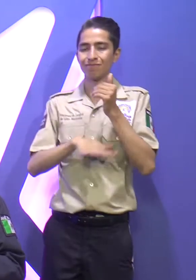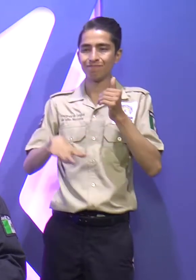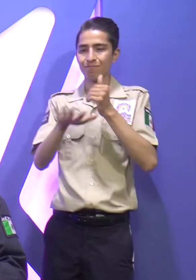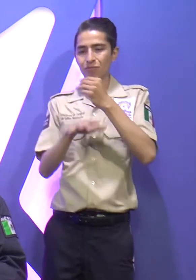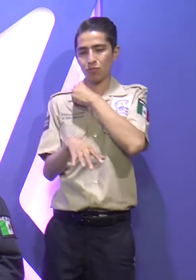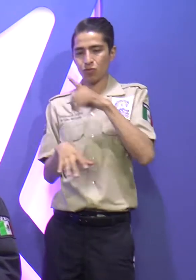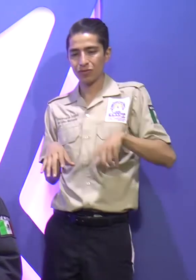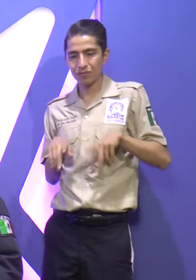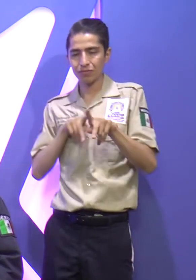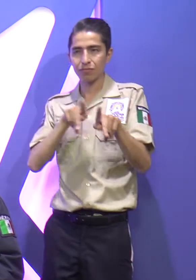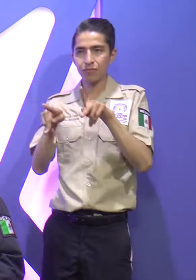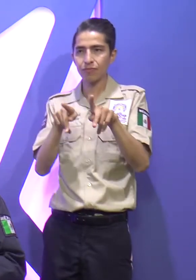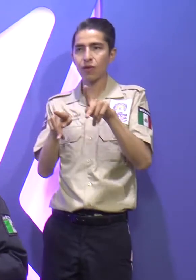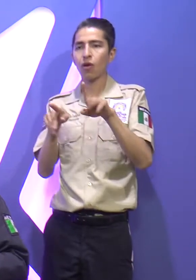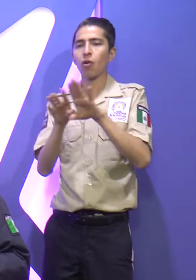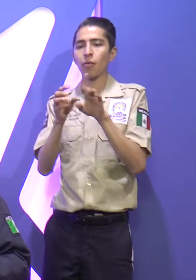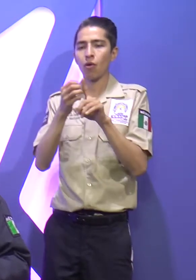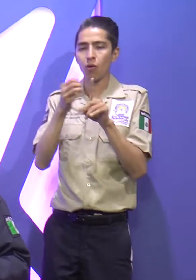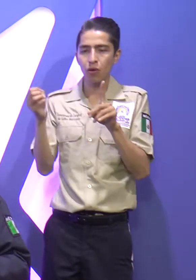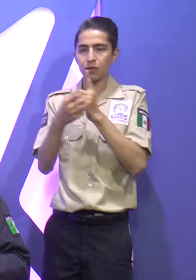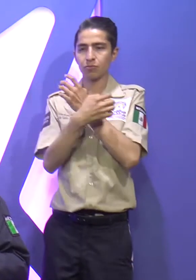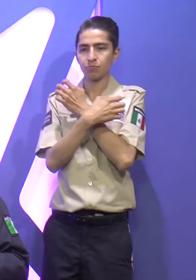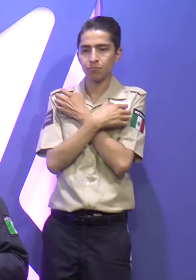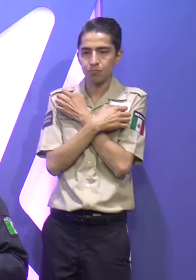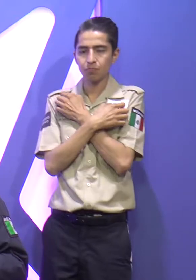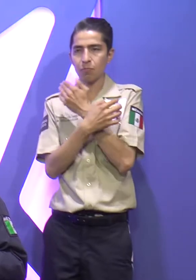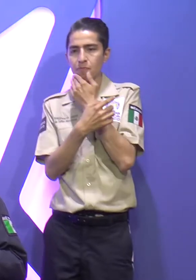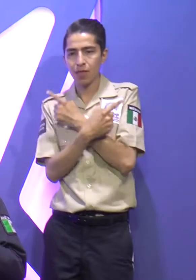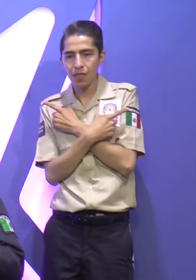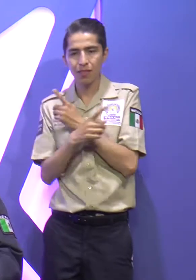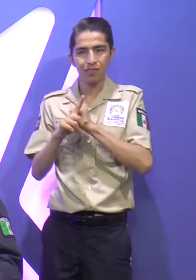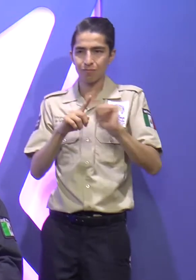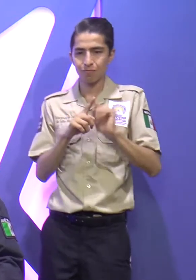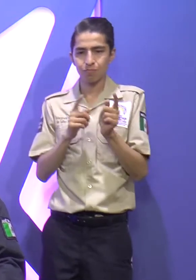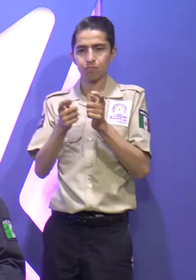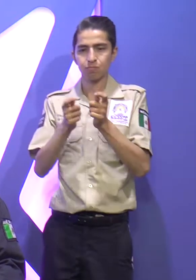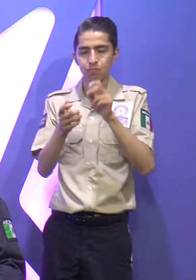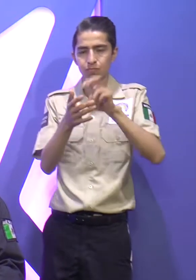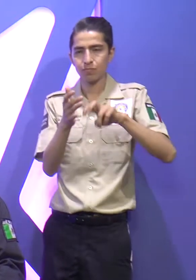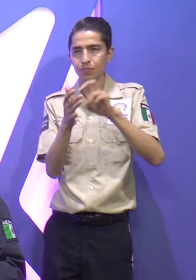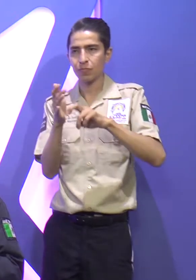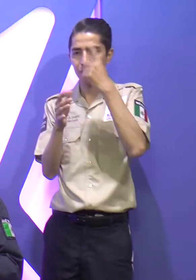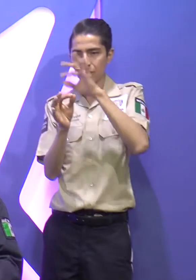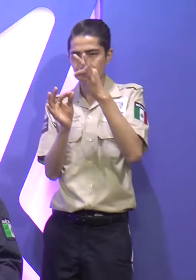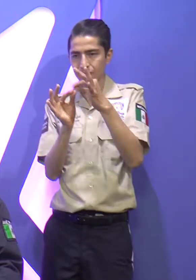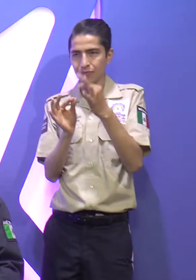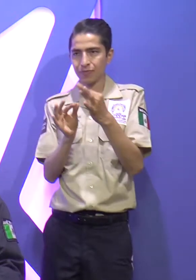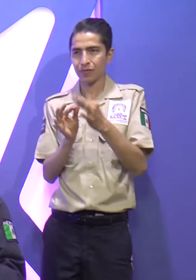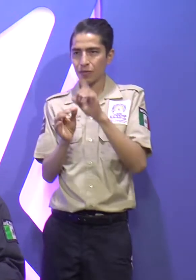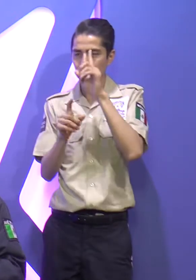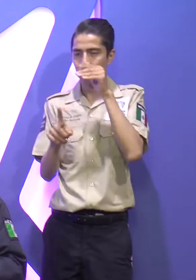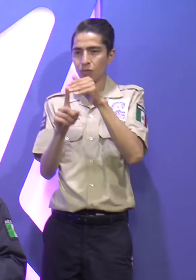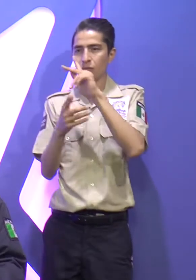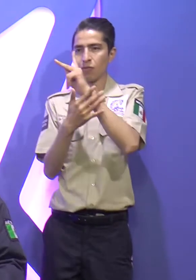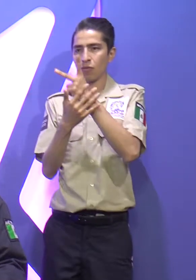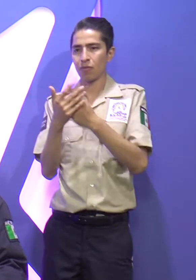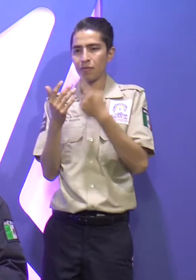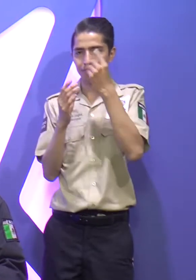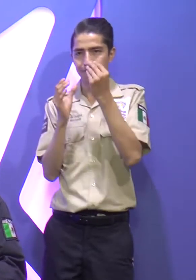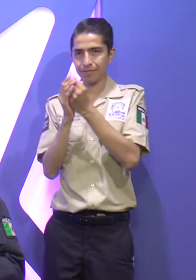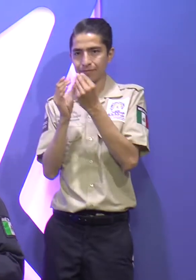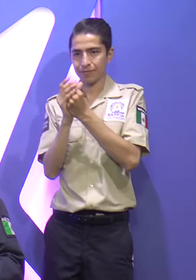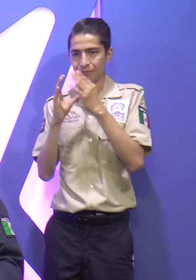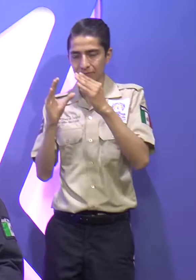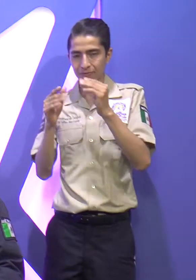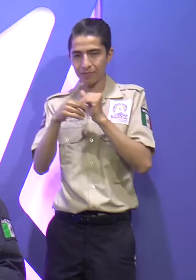la disciplina, a todas esas actividades y sobre todo al cumplimiento del programa rector de capacitación